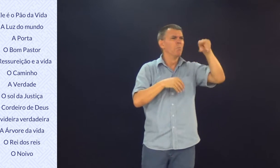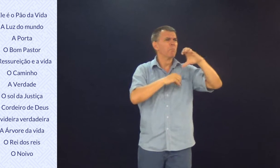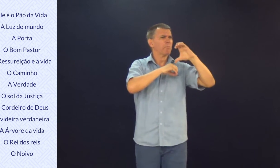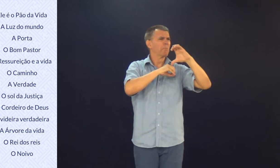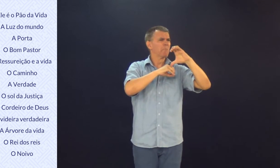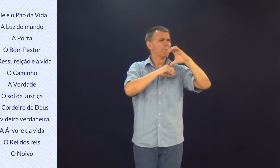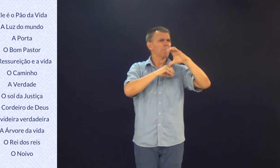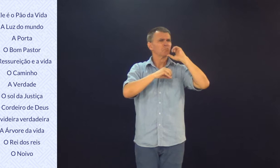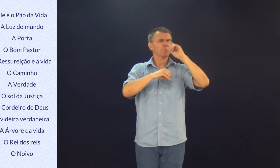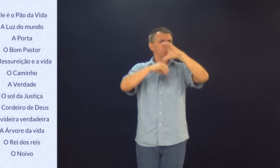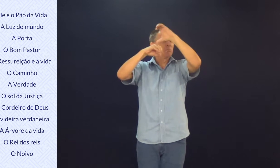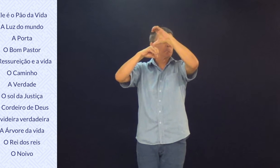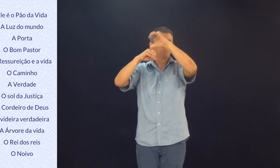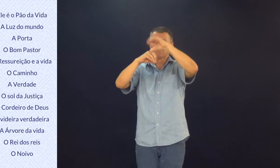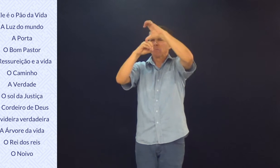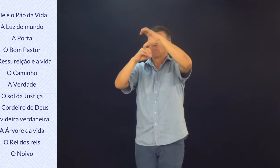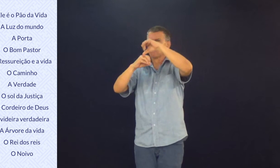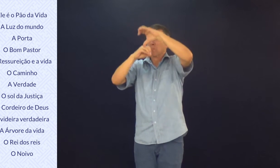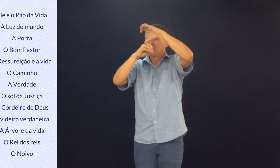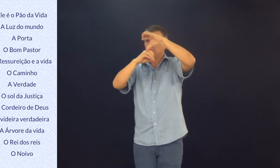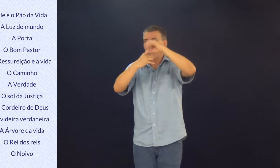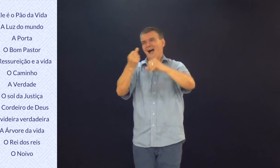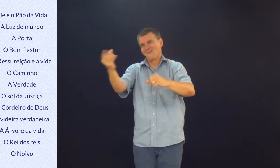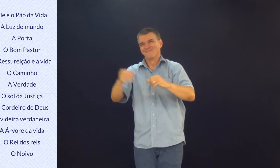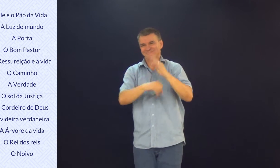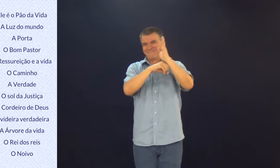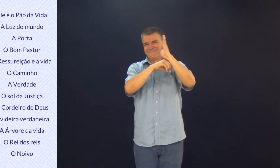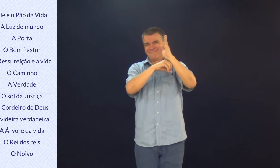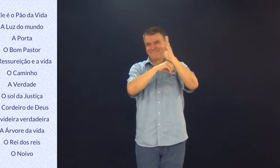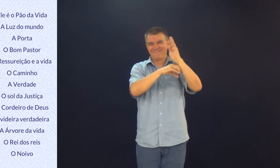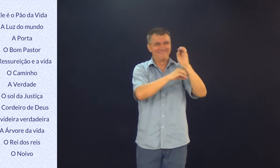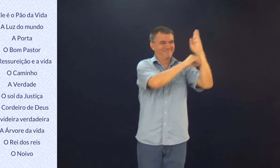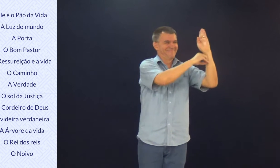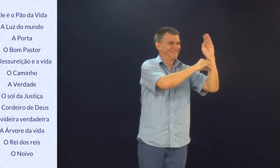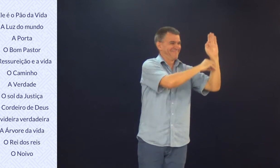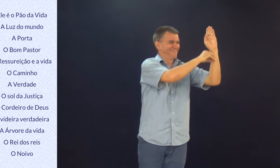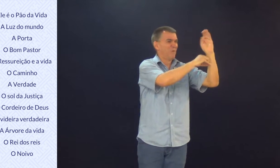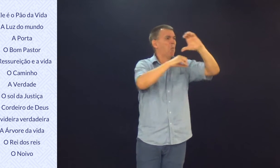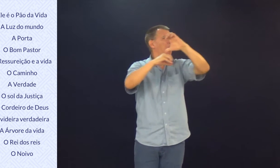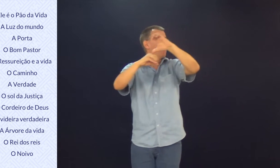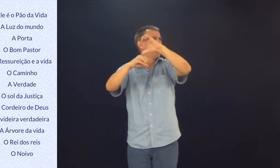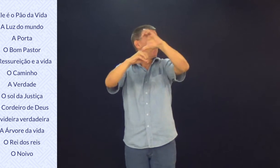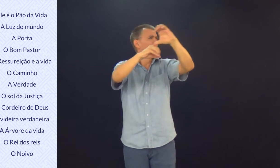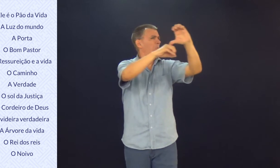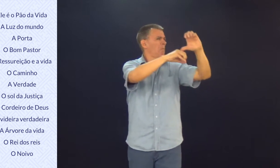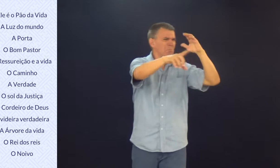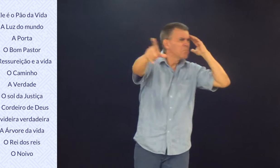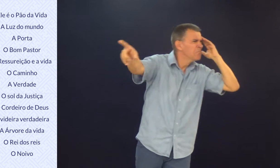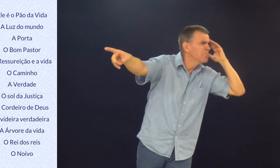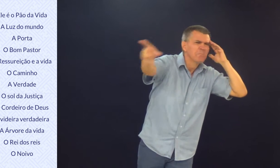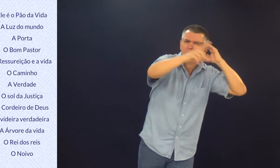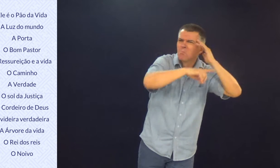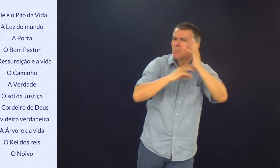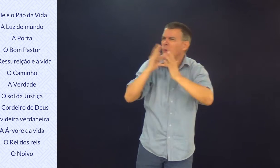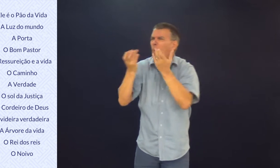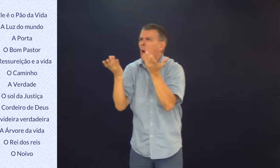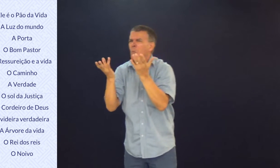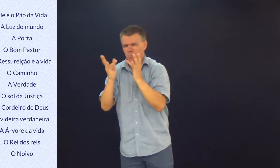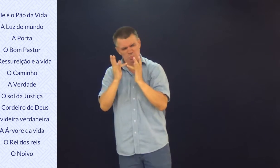porque como ari soldado interrogações acima das cabeças alguns não não ele mandou eu vou porque os